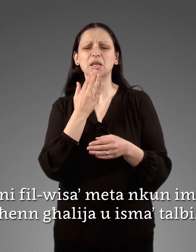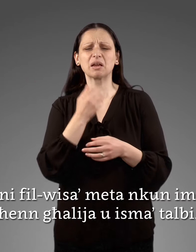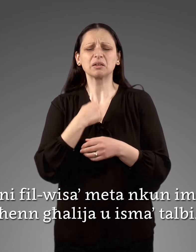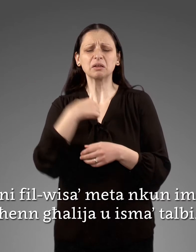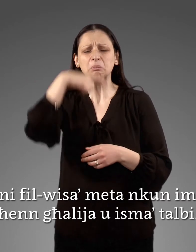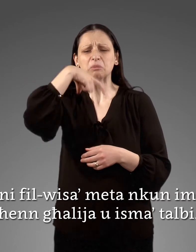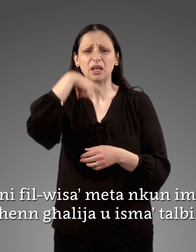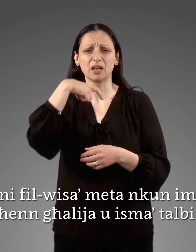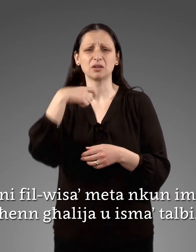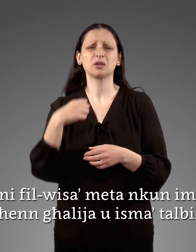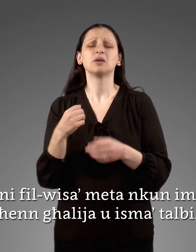lija u isma' talbi.